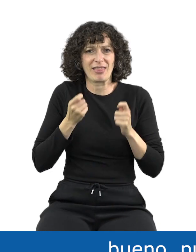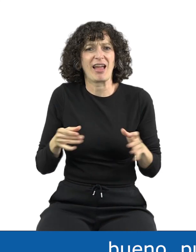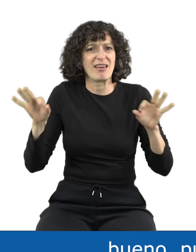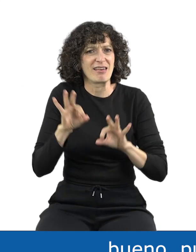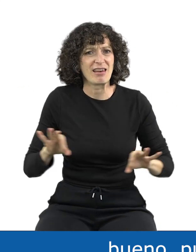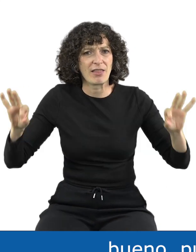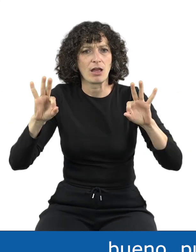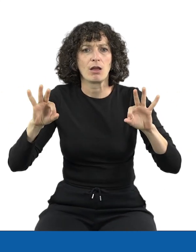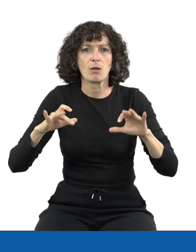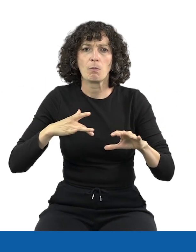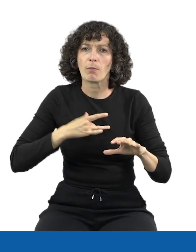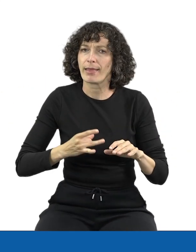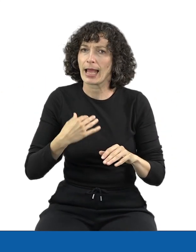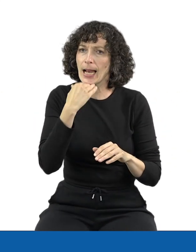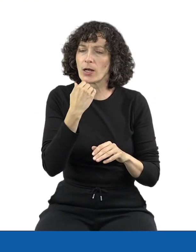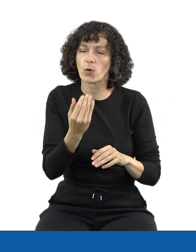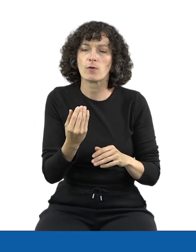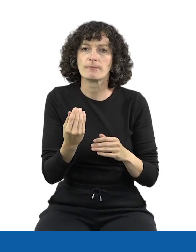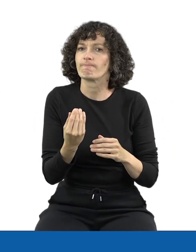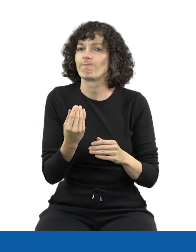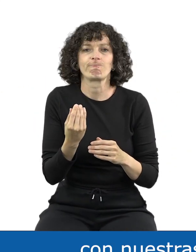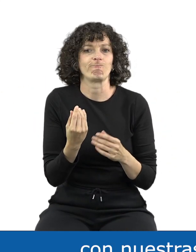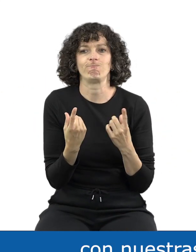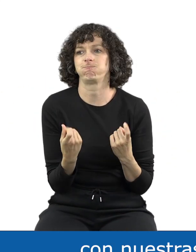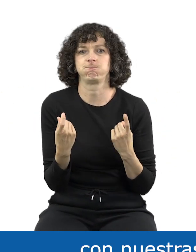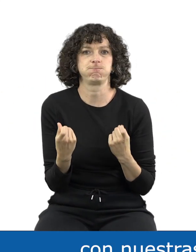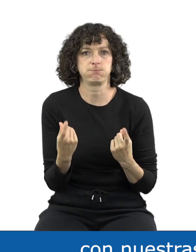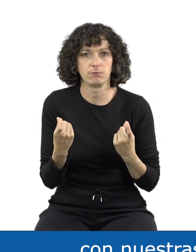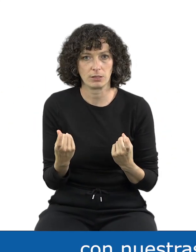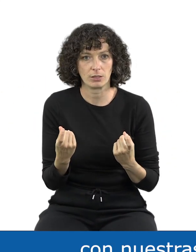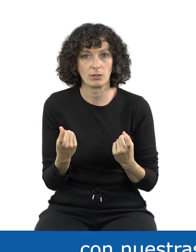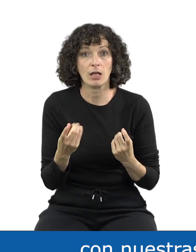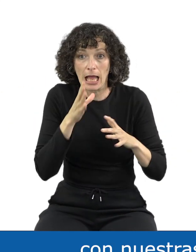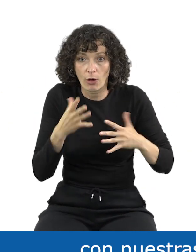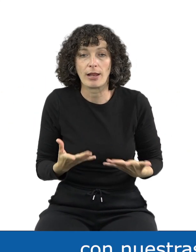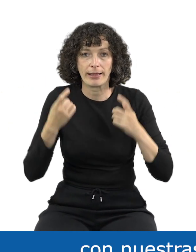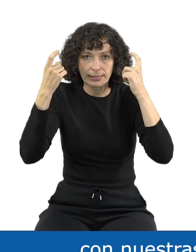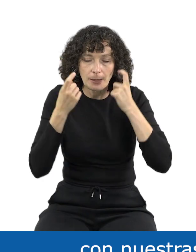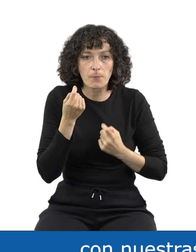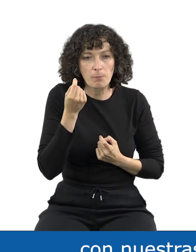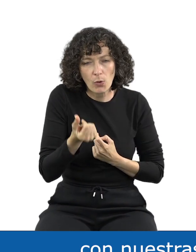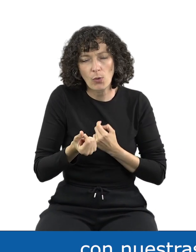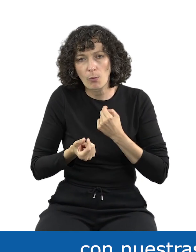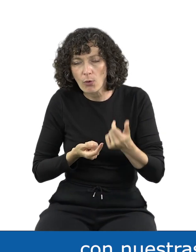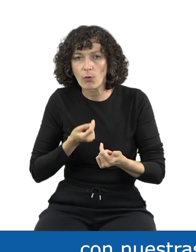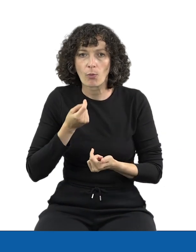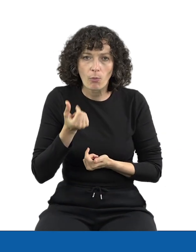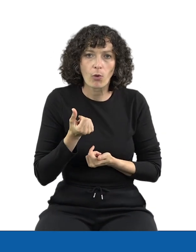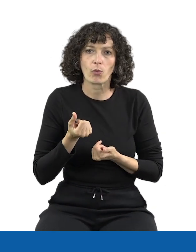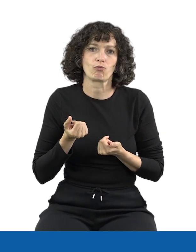haber ahí una deficiencia que estamos intentando poco a poco, con estas pequeñas pinceladas intentar ir